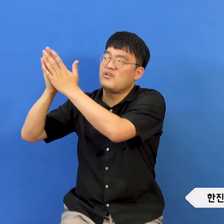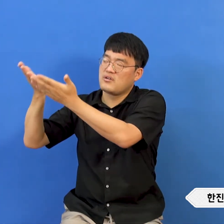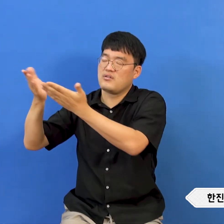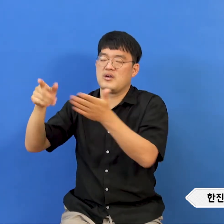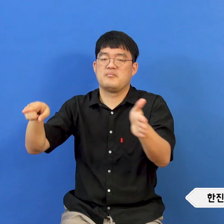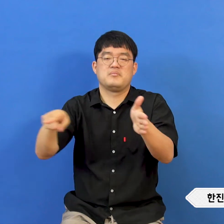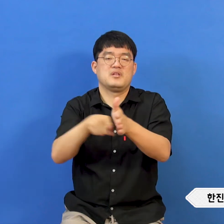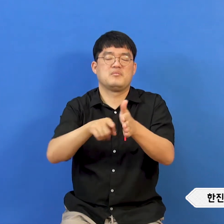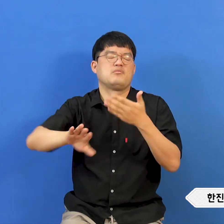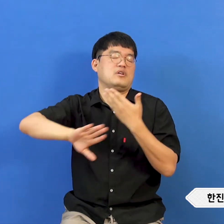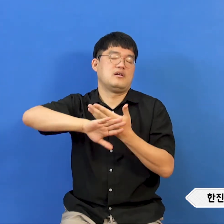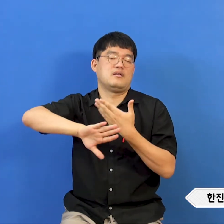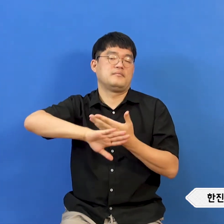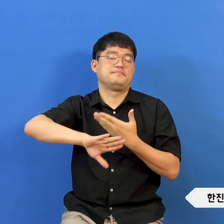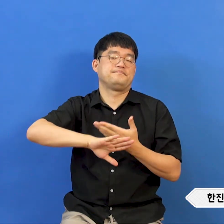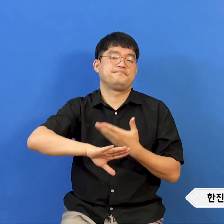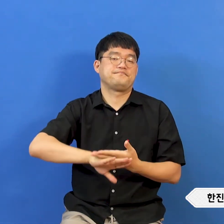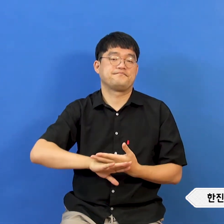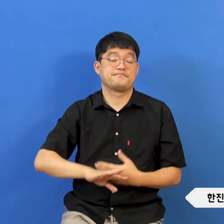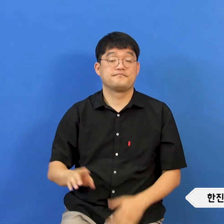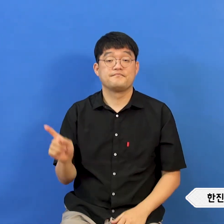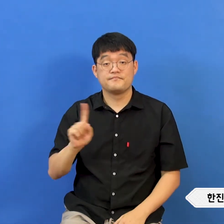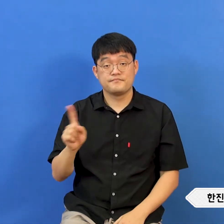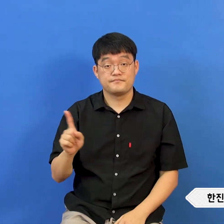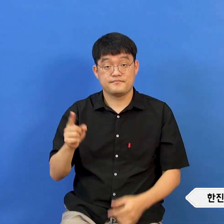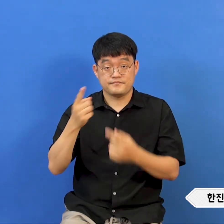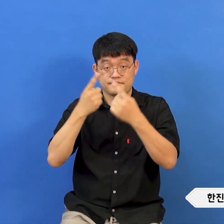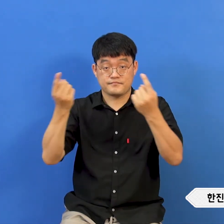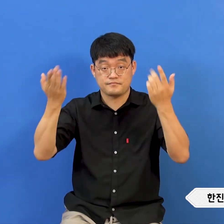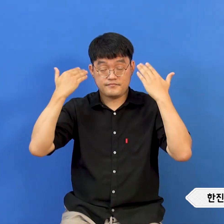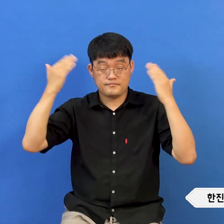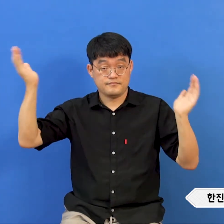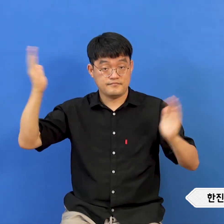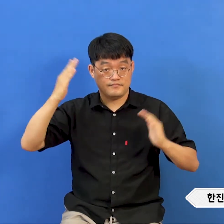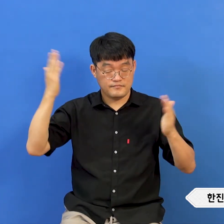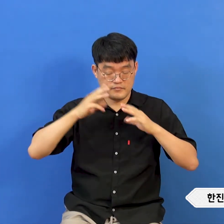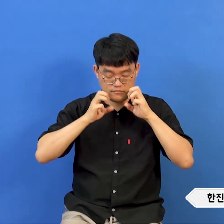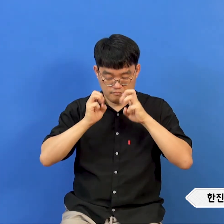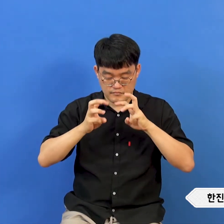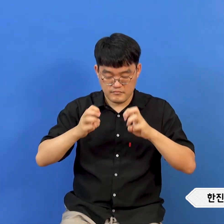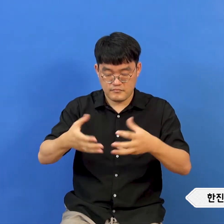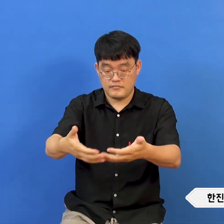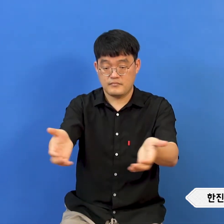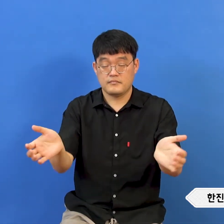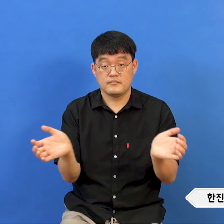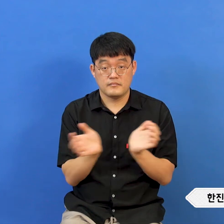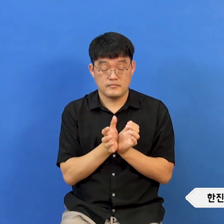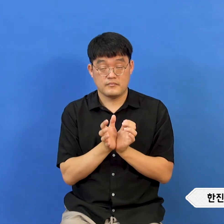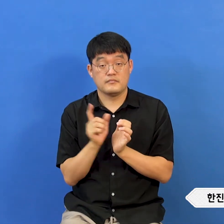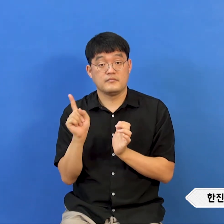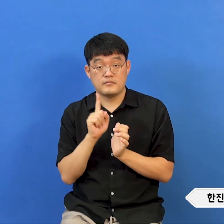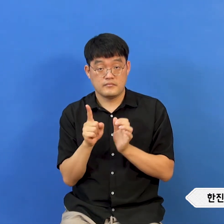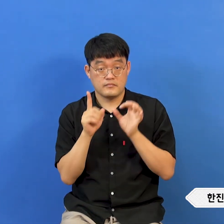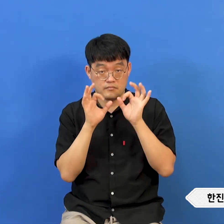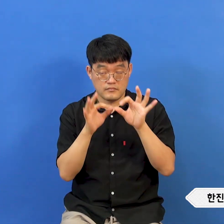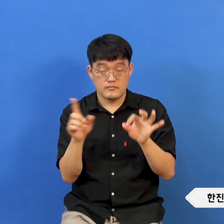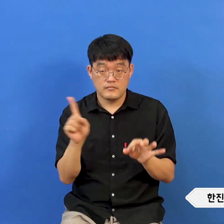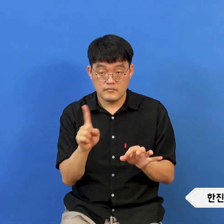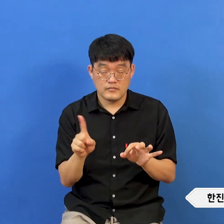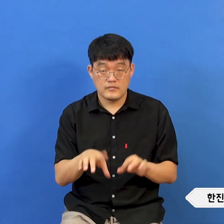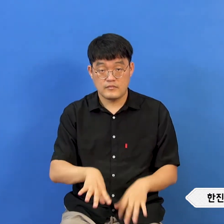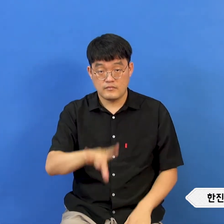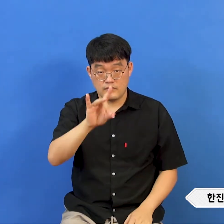아닙니다. 어떤 대학생들 선교하는 단체에서는 이렇게 전도를 합니다. 먼저